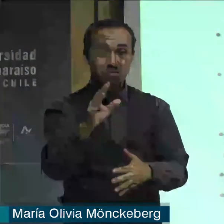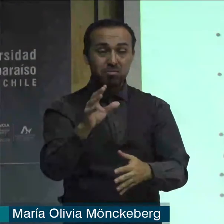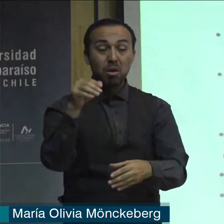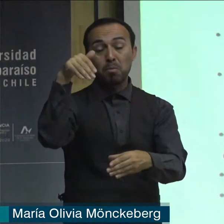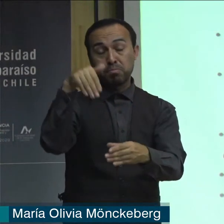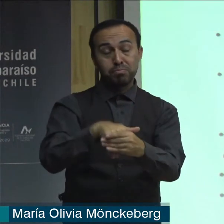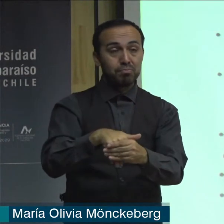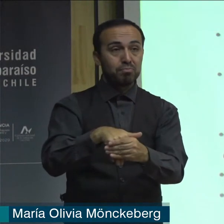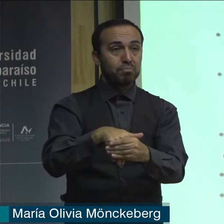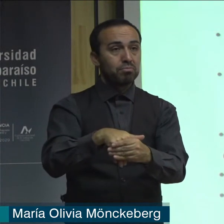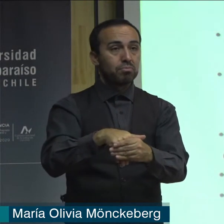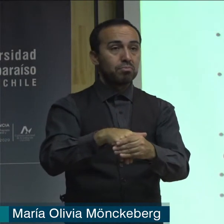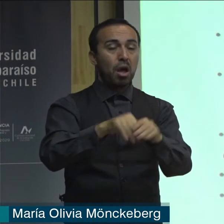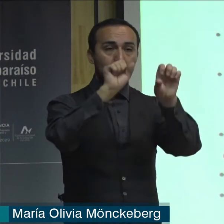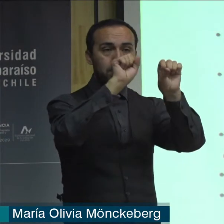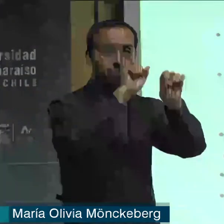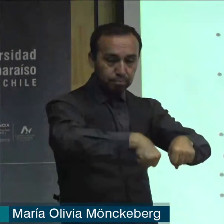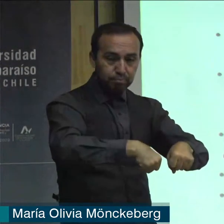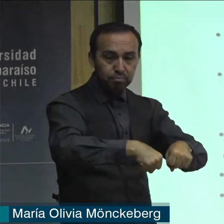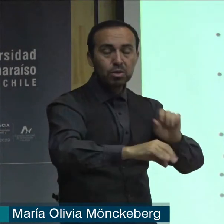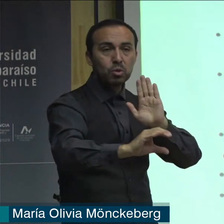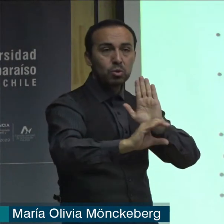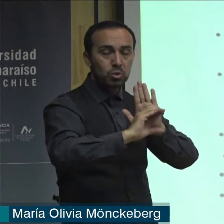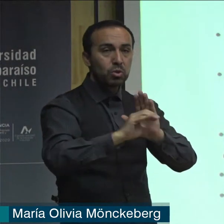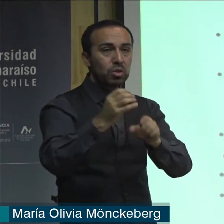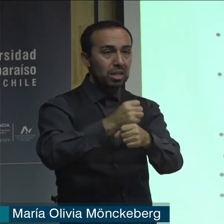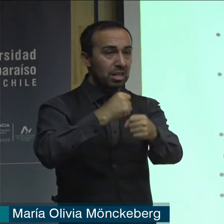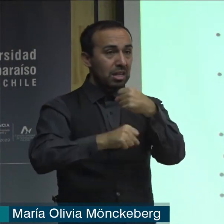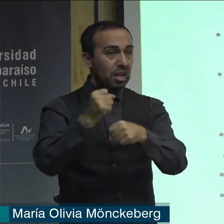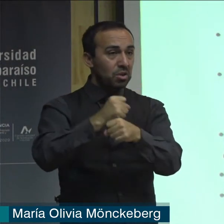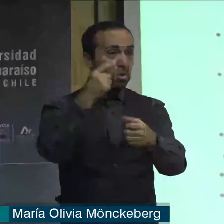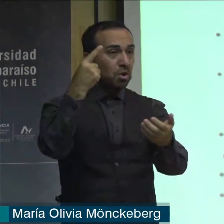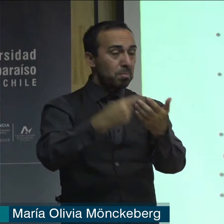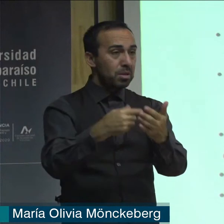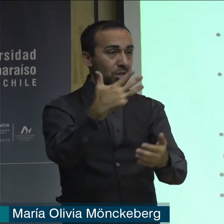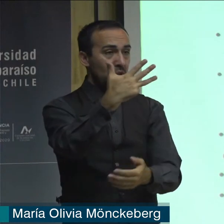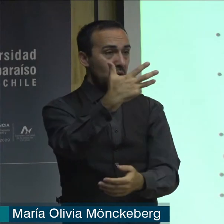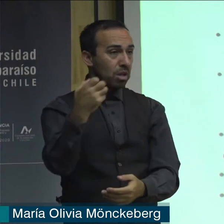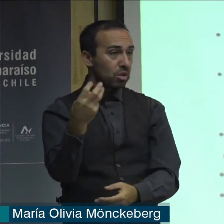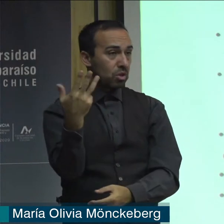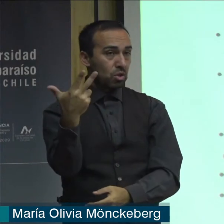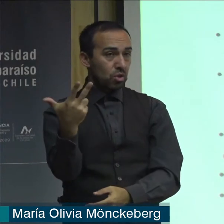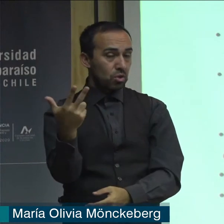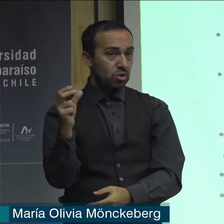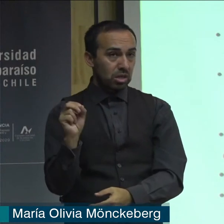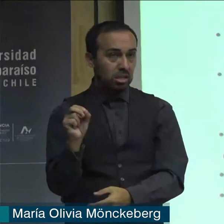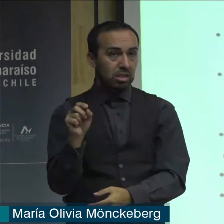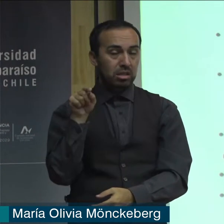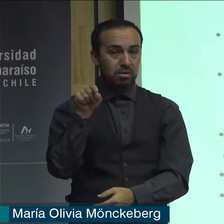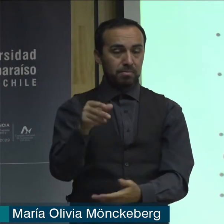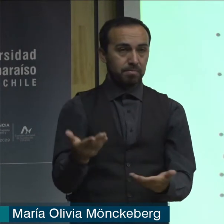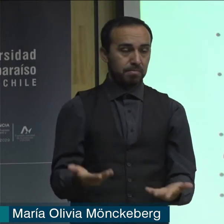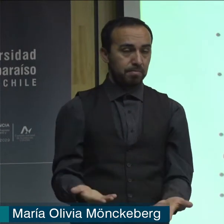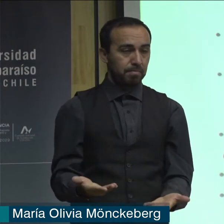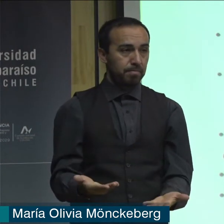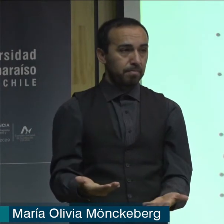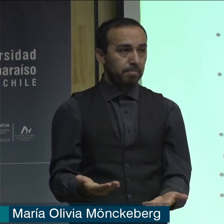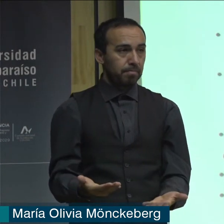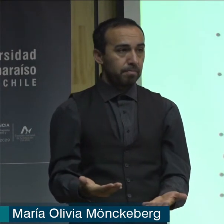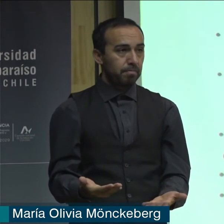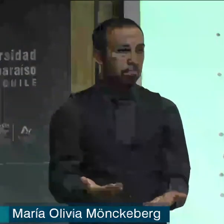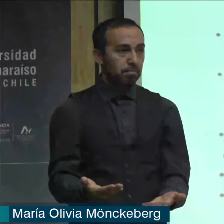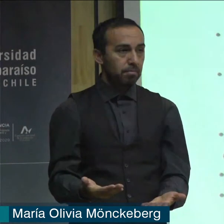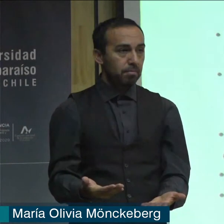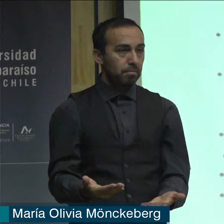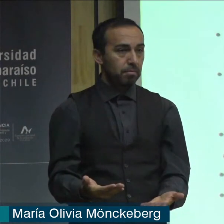se aprobó la Constitución de 1980 en la comisión que encabezó Jaime Guzmán justamente y